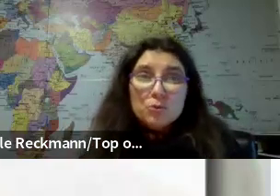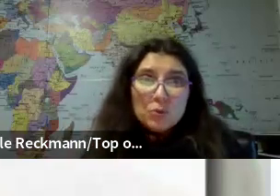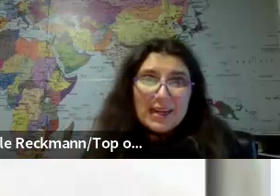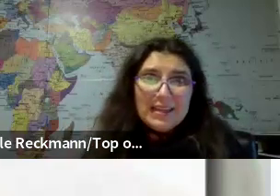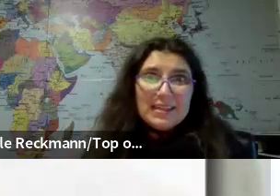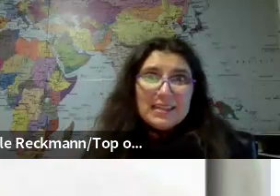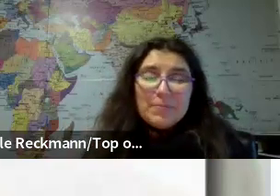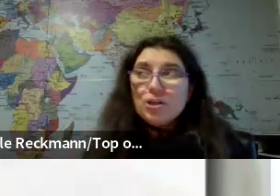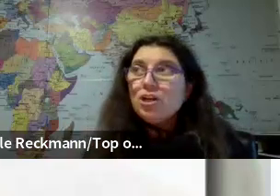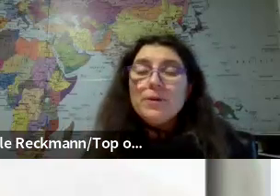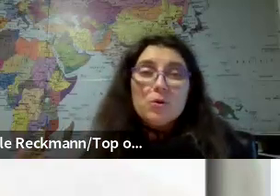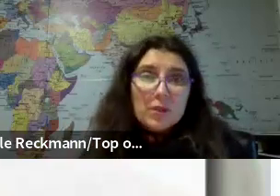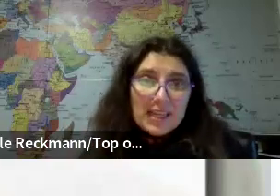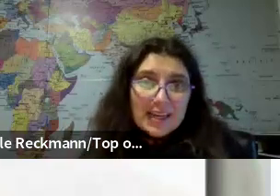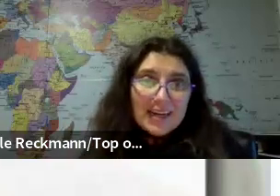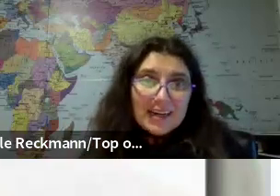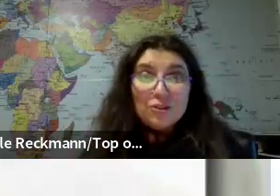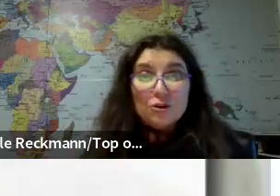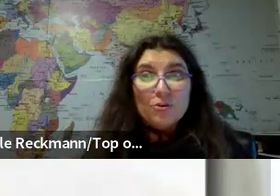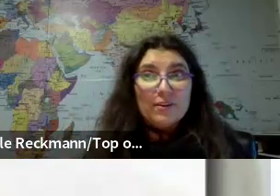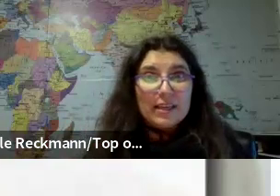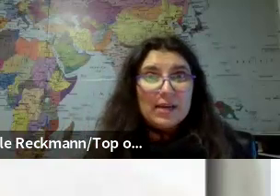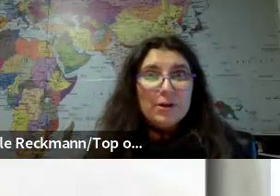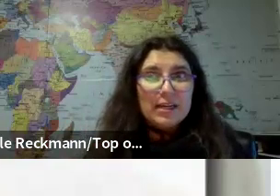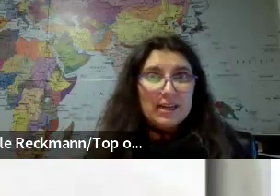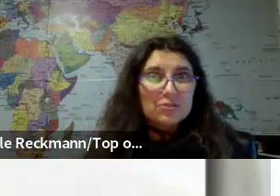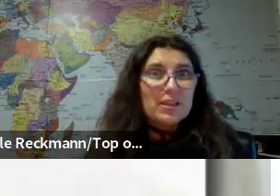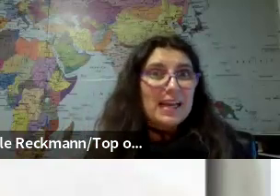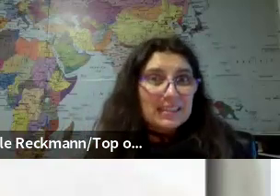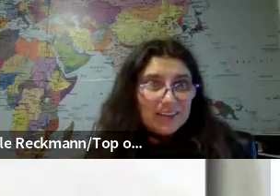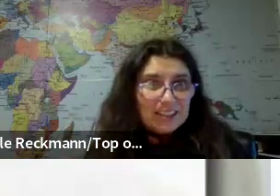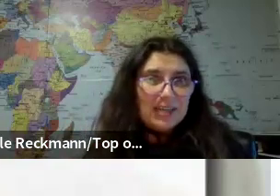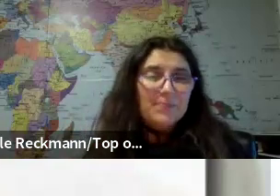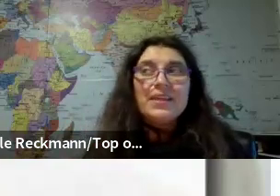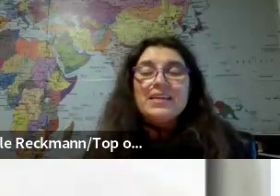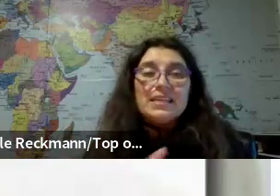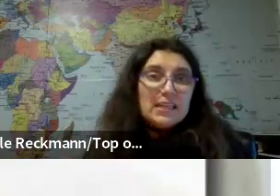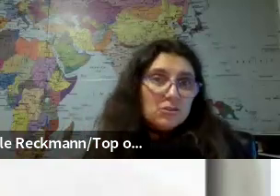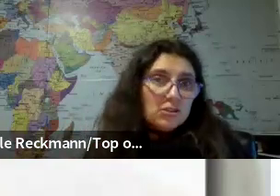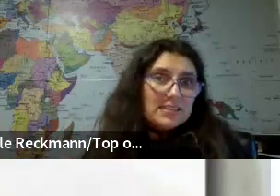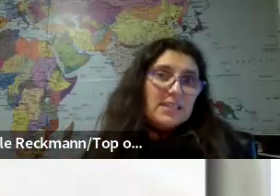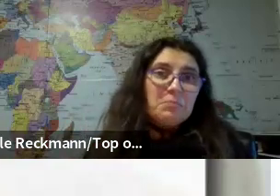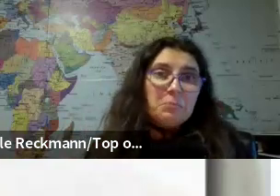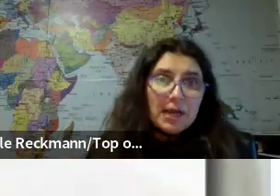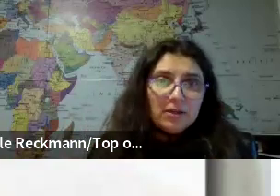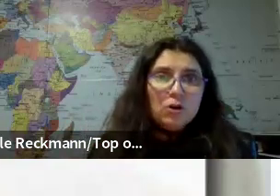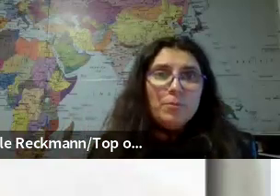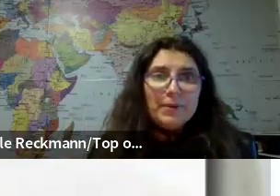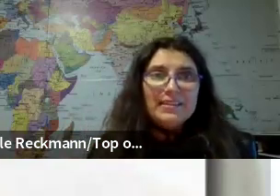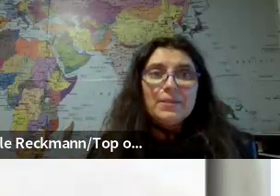son puntuales, pero que no perjudican al resto, como lo veíamos en el caso de las entrevistas. Y esto, ya sea temporal o